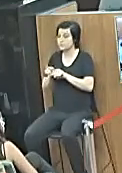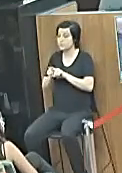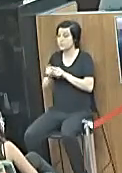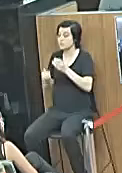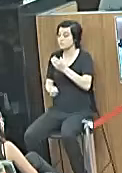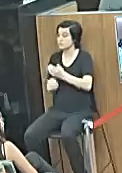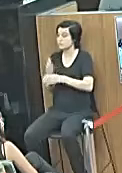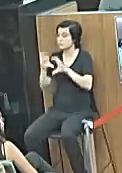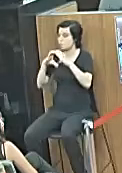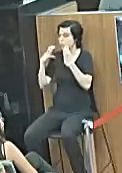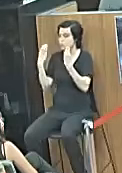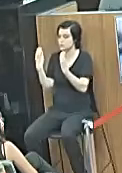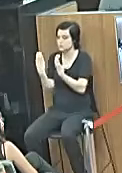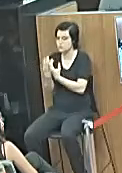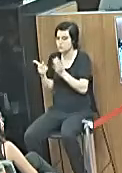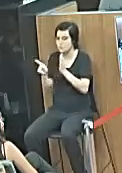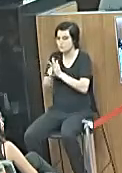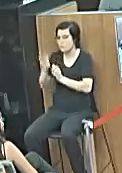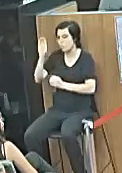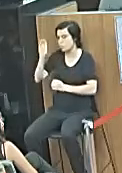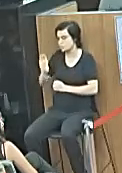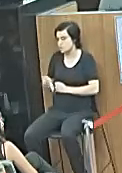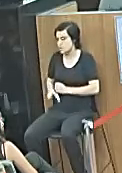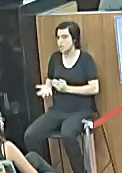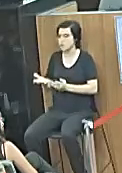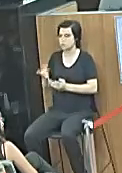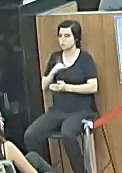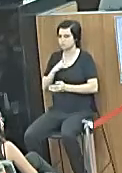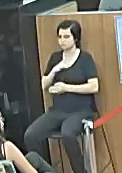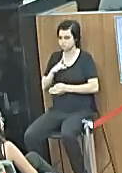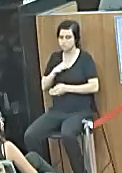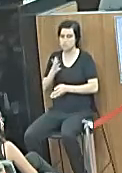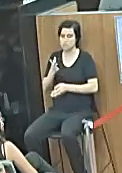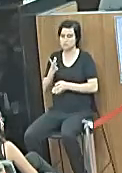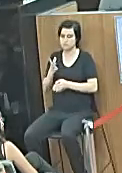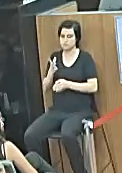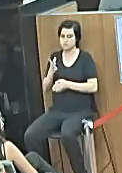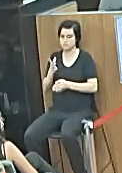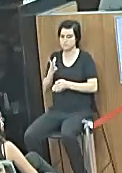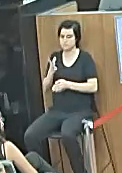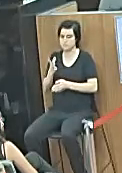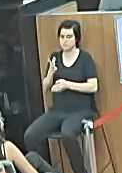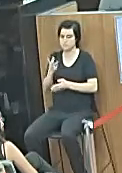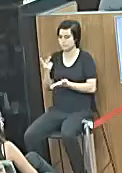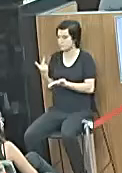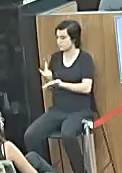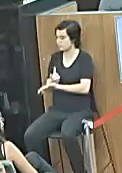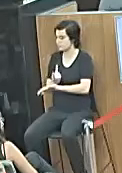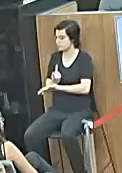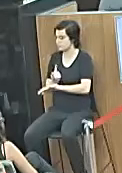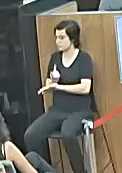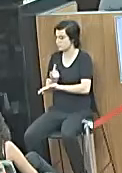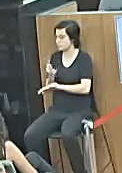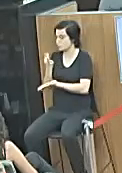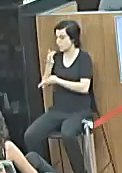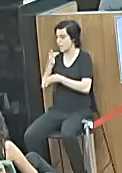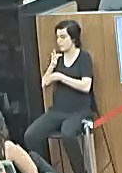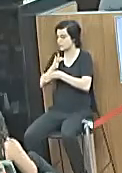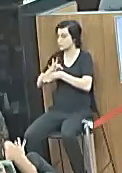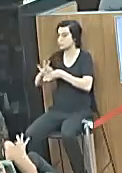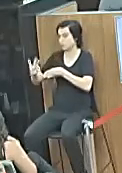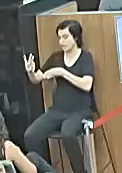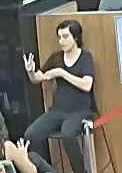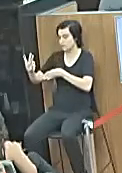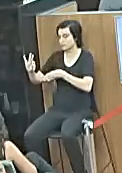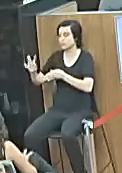de conselheiros tutelares previsto para ocorrer e em um município da região metropolitana